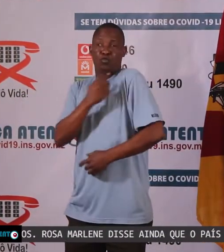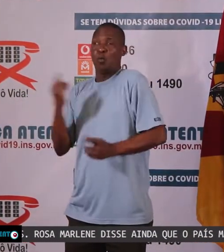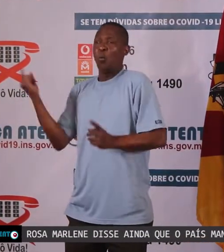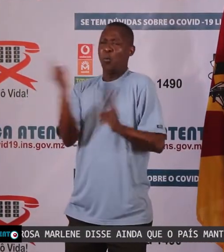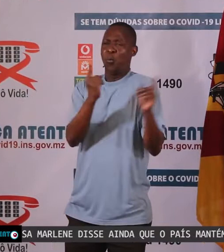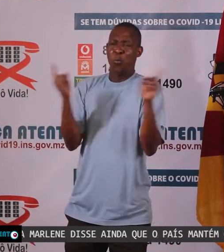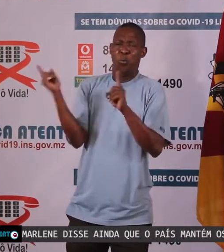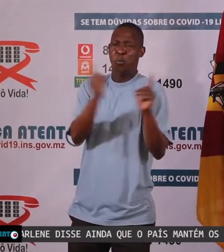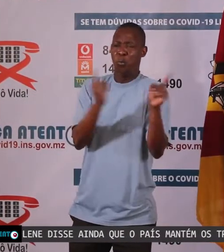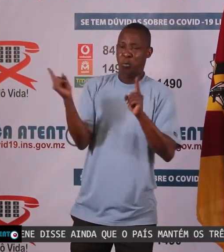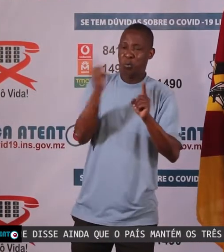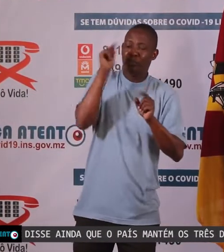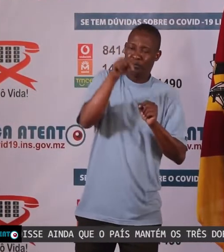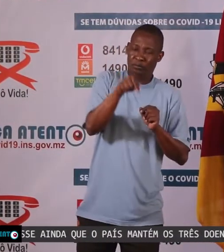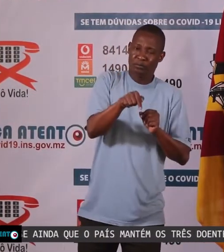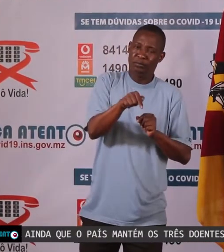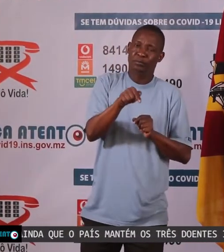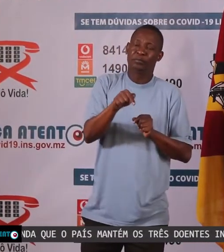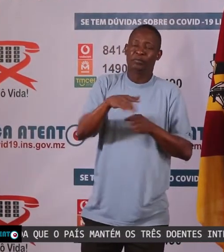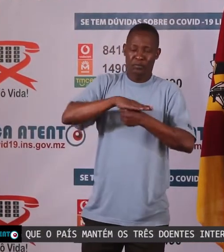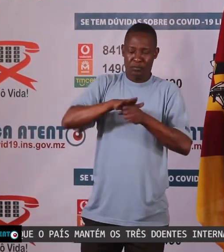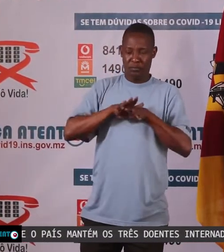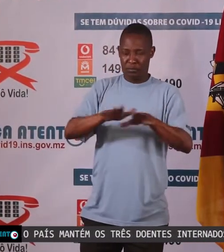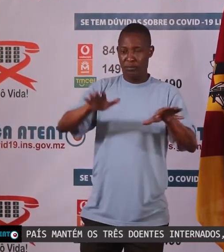com Covid-19.